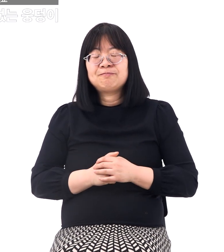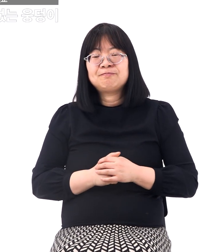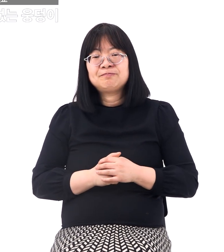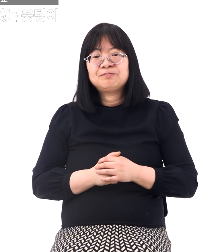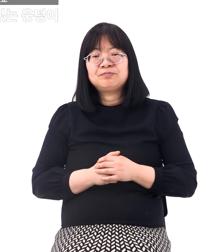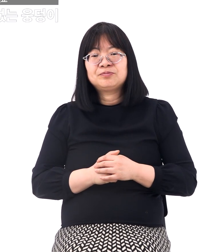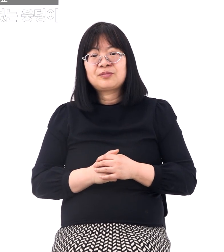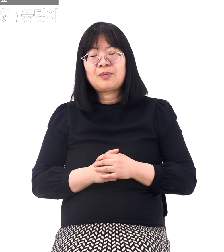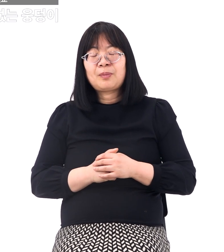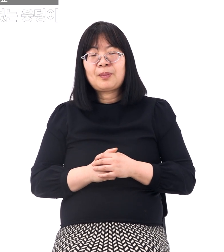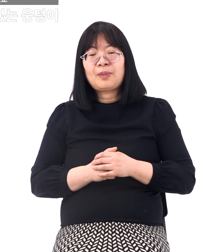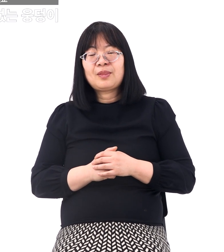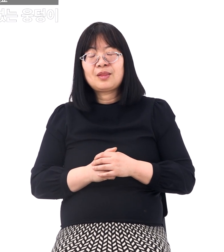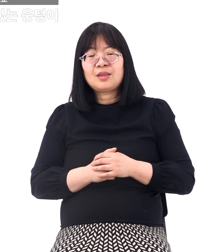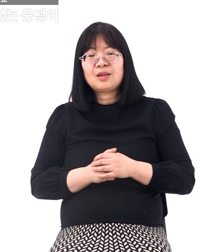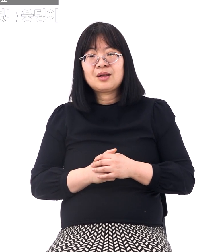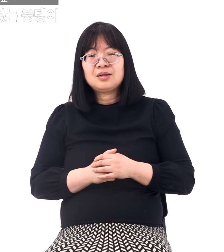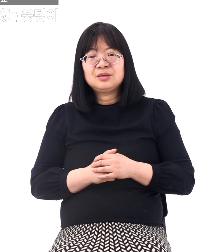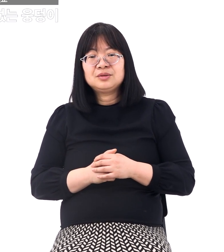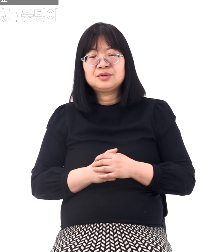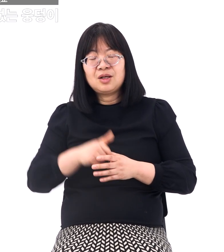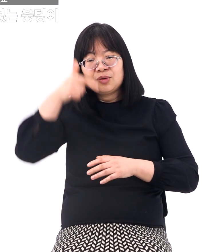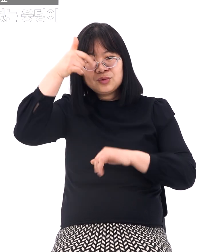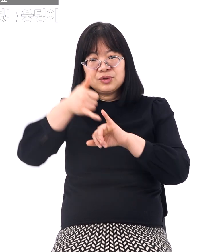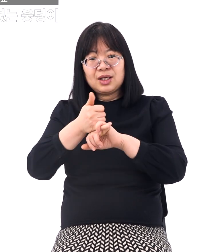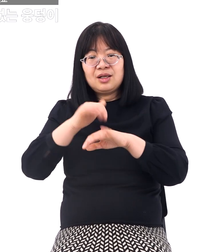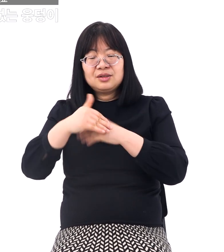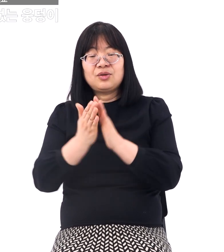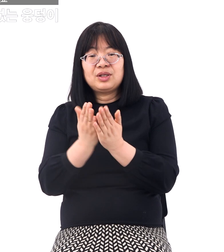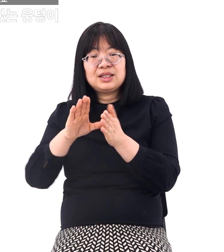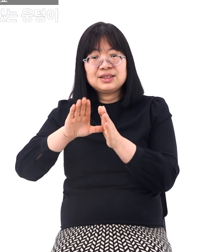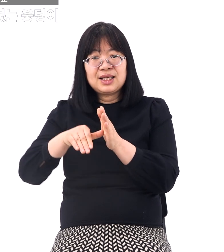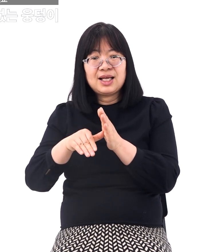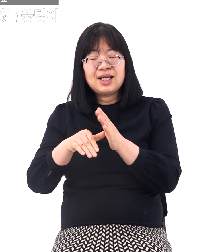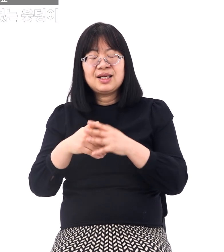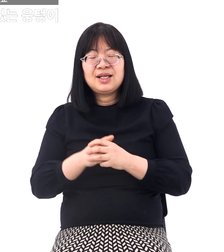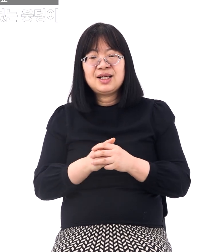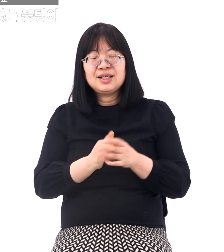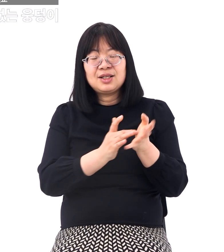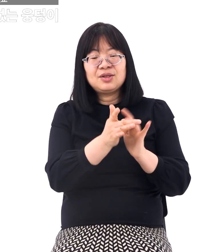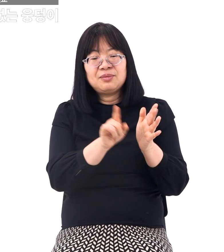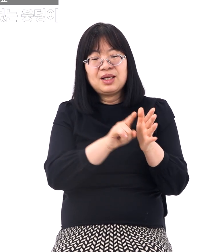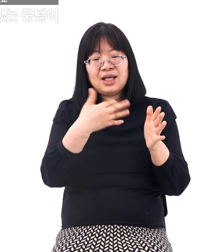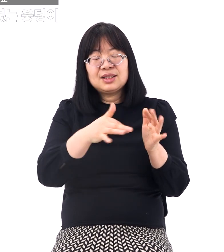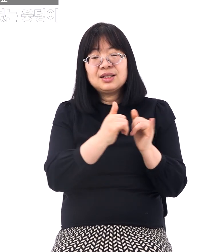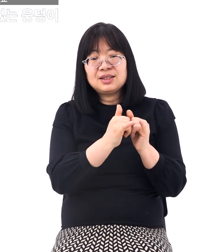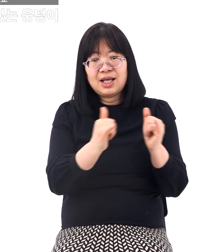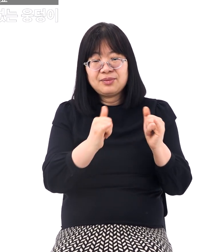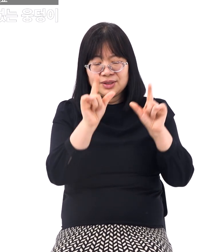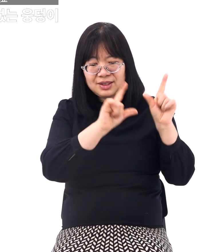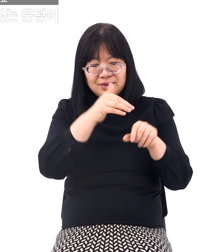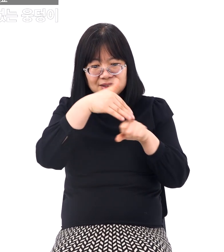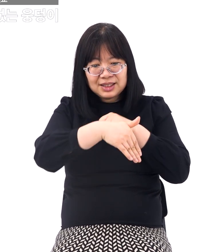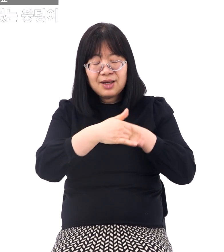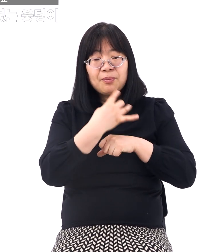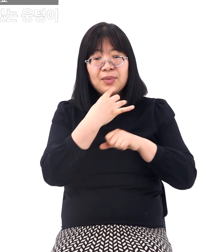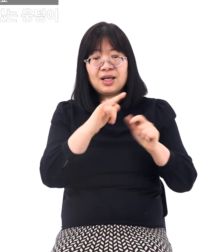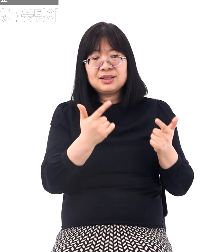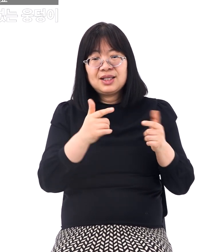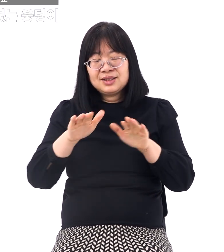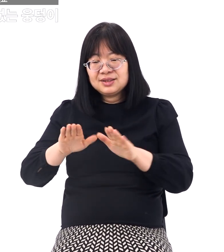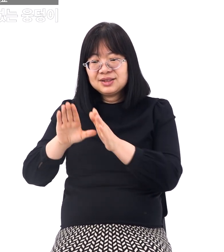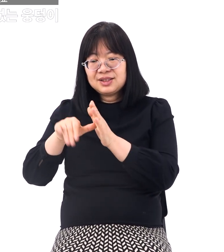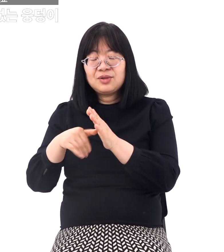사실은 이 구약 성경의 시대의 이방인의 삶의 스타일만이 아니라 이